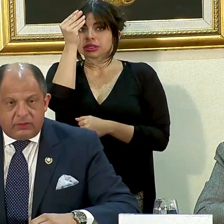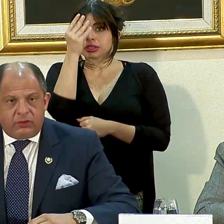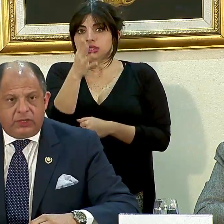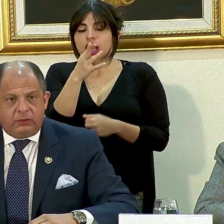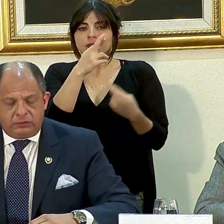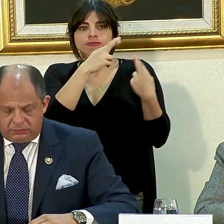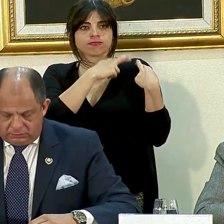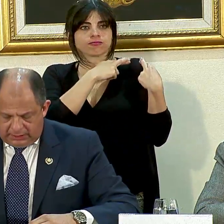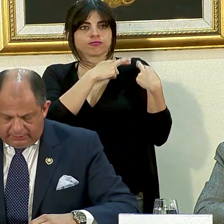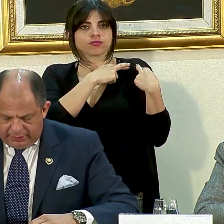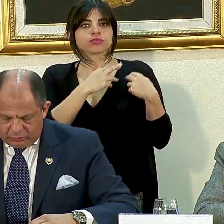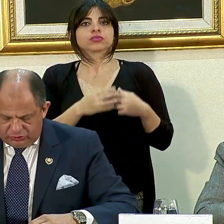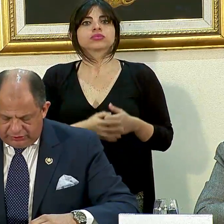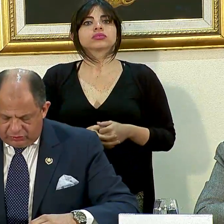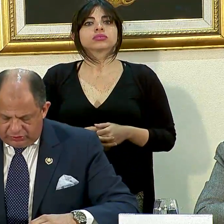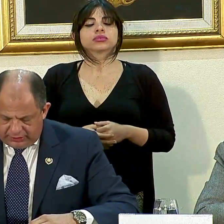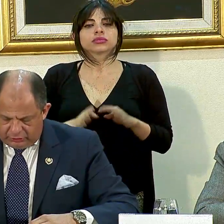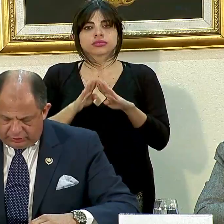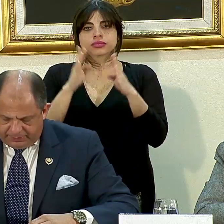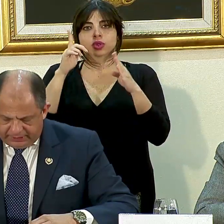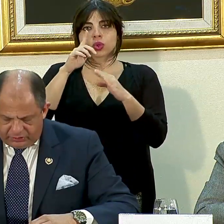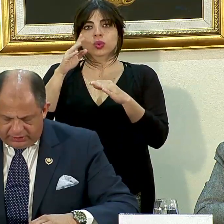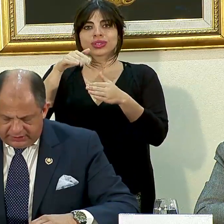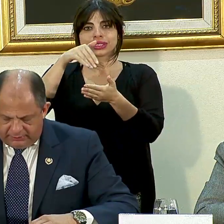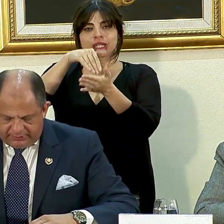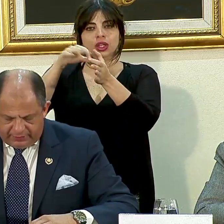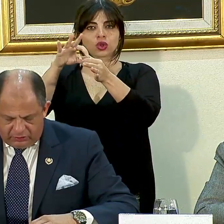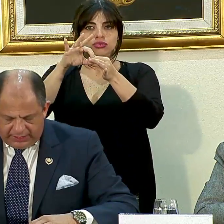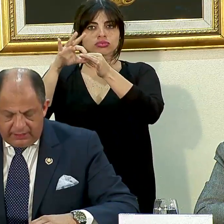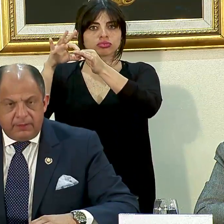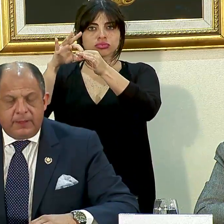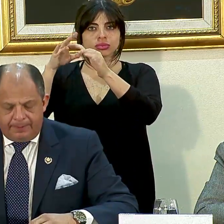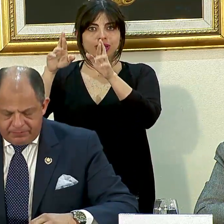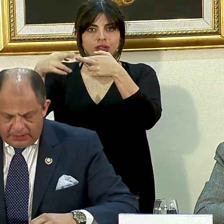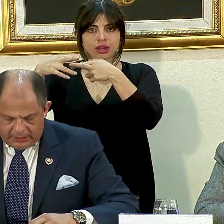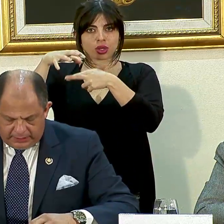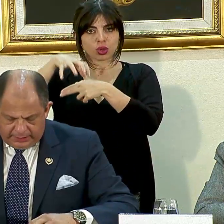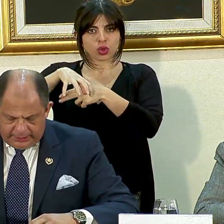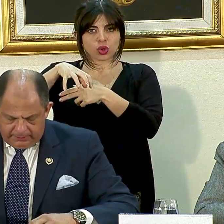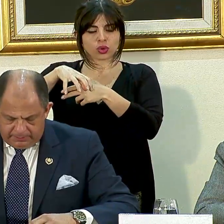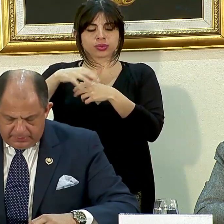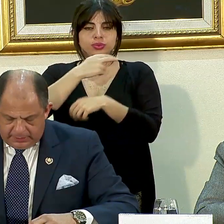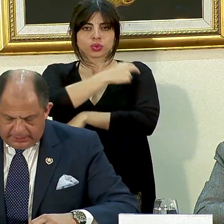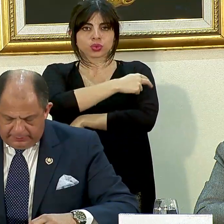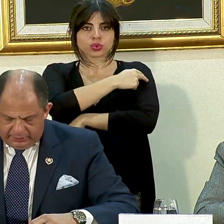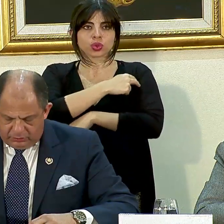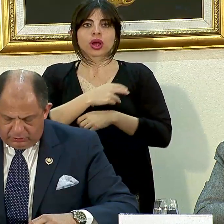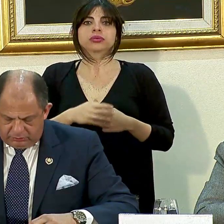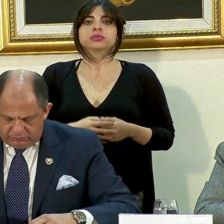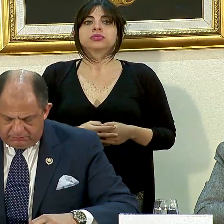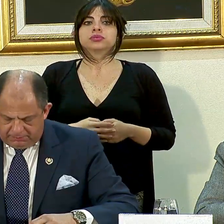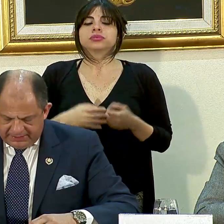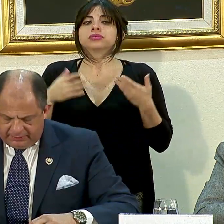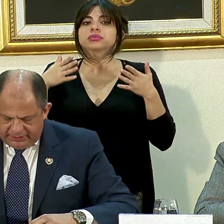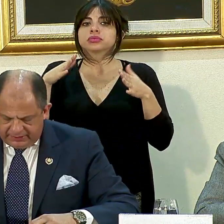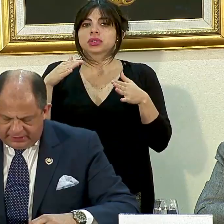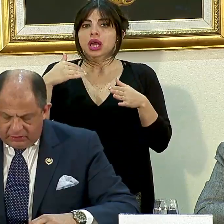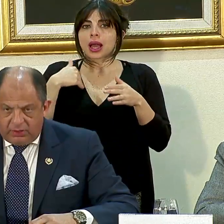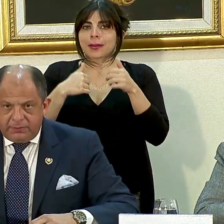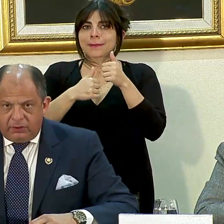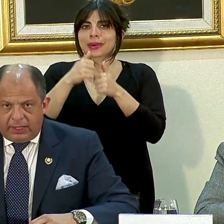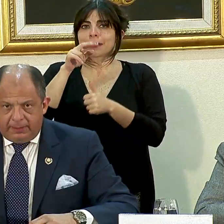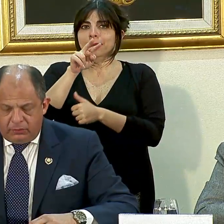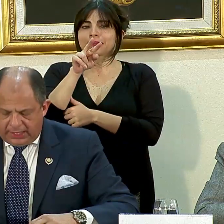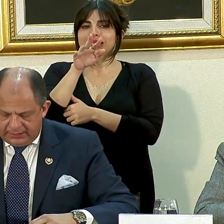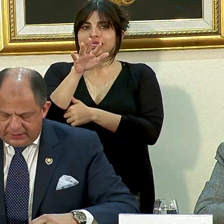se encargó de habilitó un centro coordinador de operaciones a nivel regional. Ha habido más de